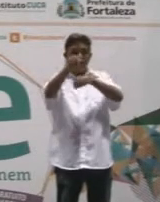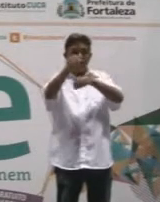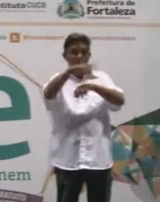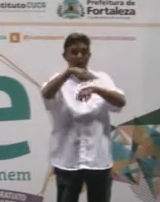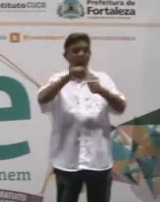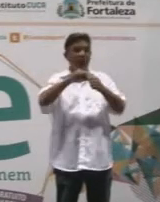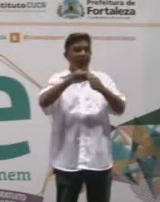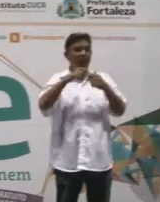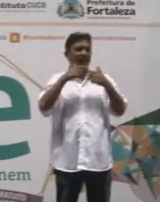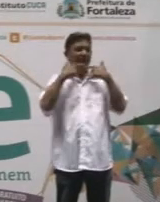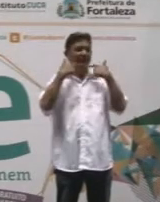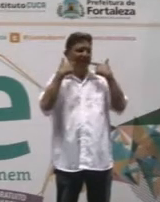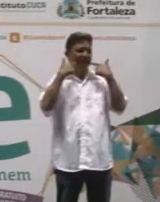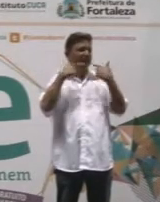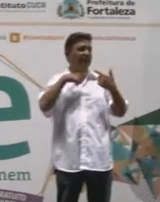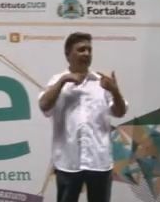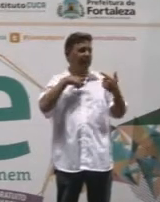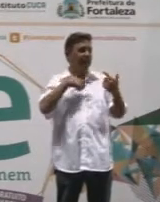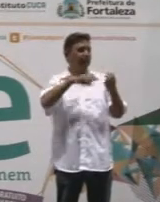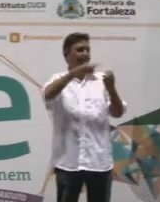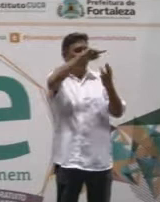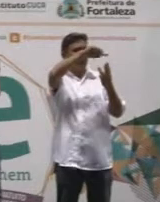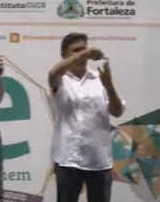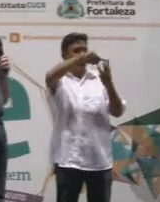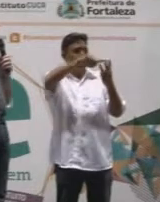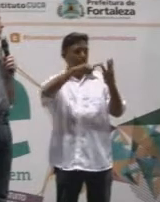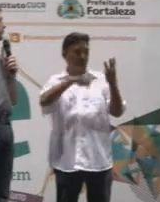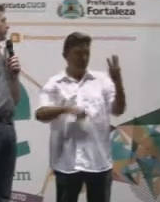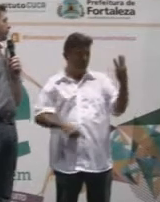sorrindo. Existem três tipos